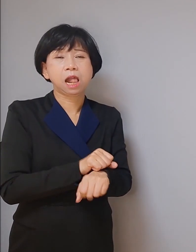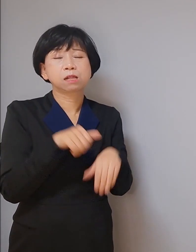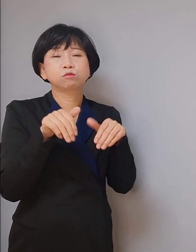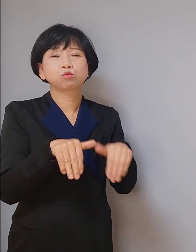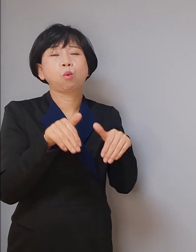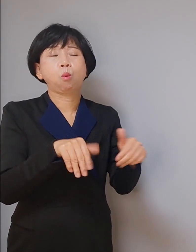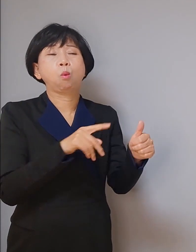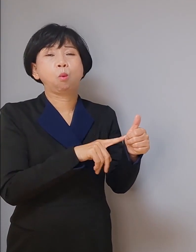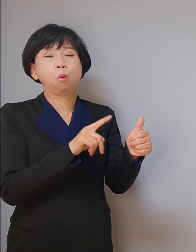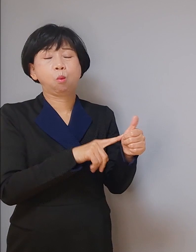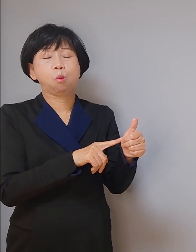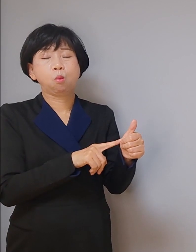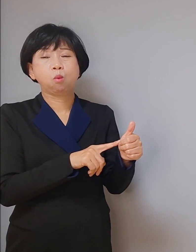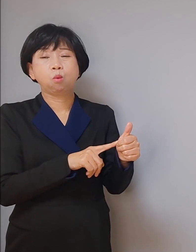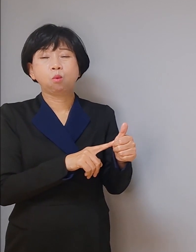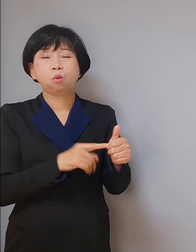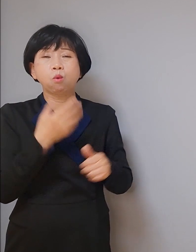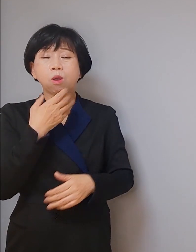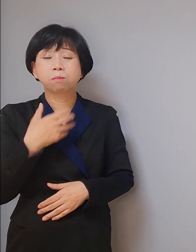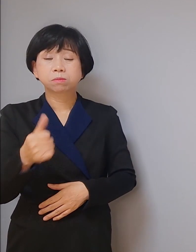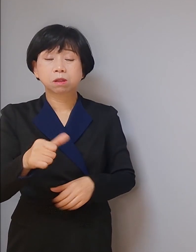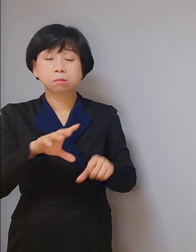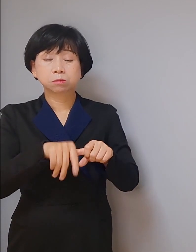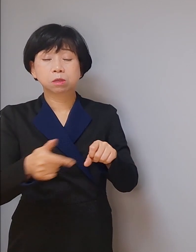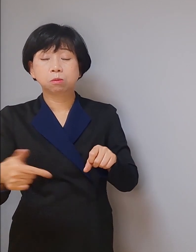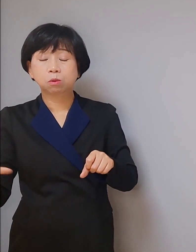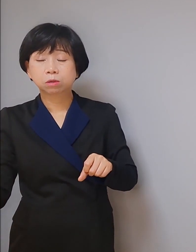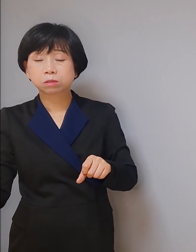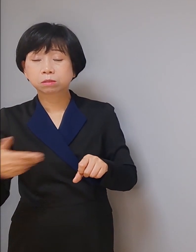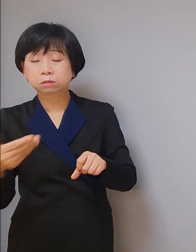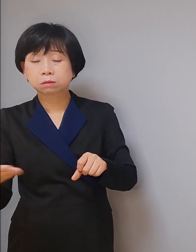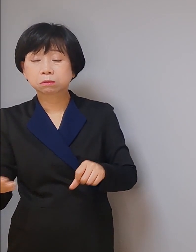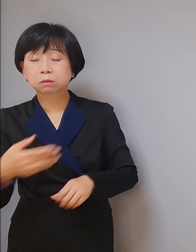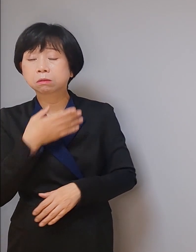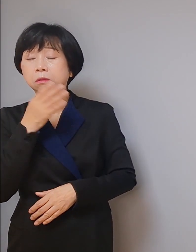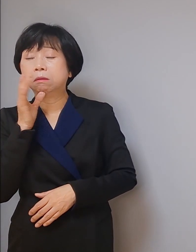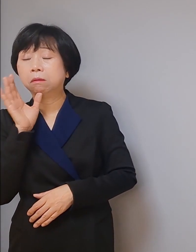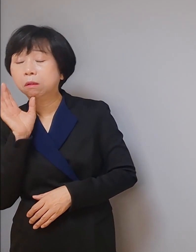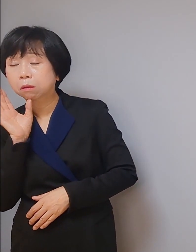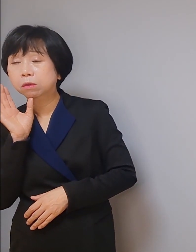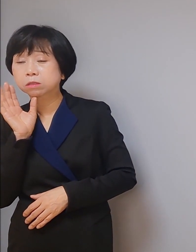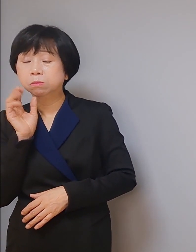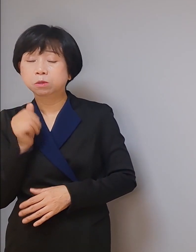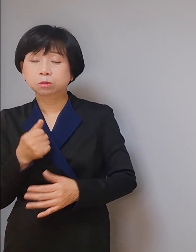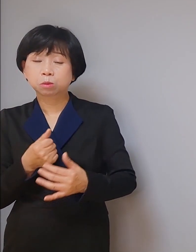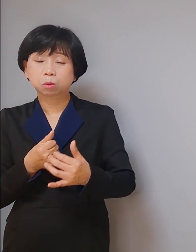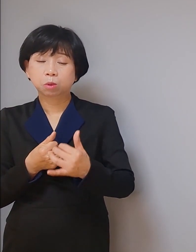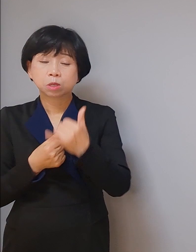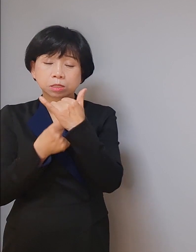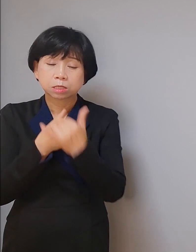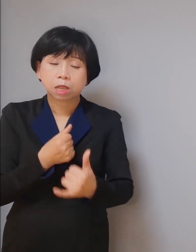아브라함이 세월이 많이 지나서 늙음하게 돼도 자신을 잘 돌봐줄 사람,